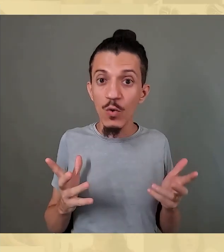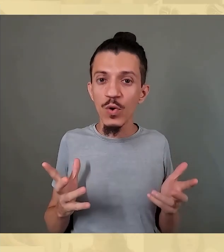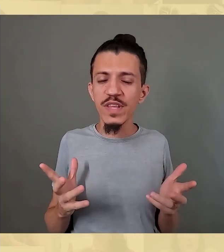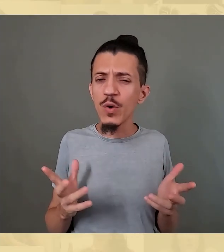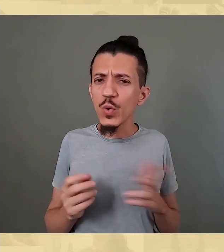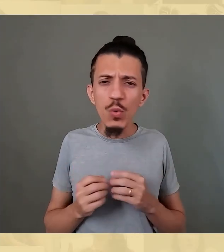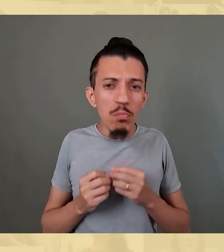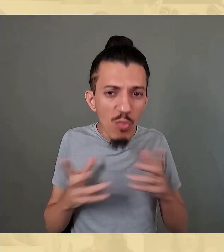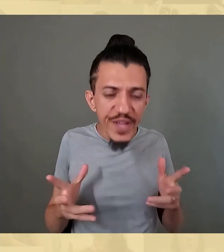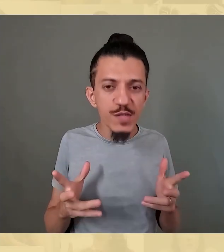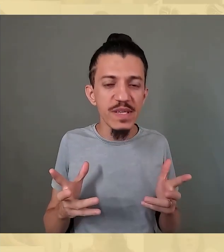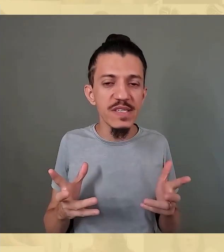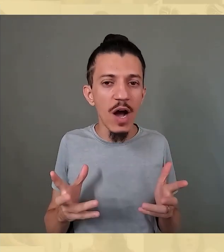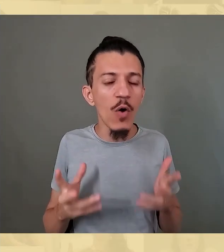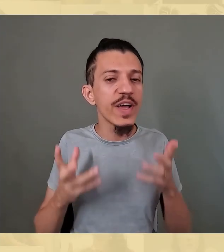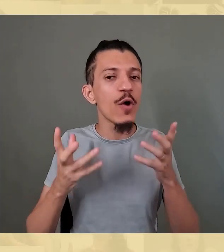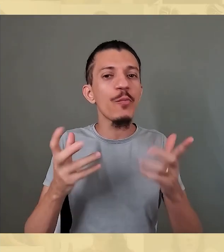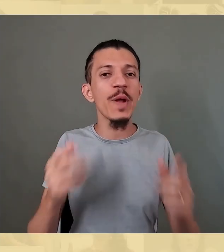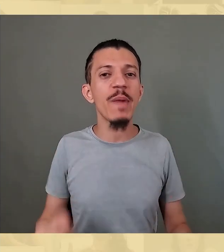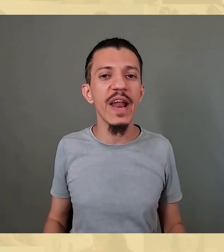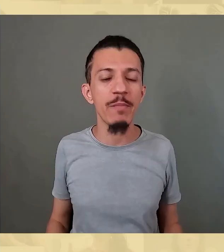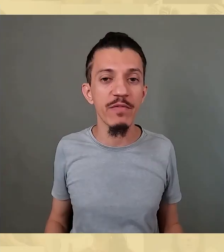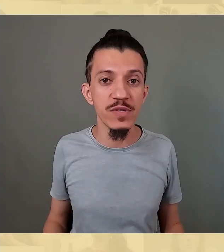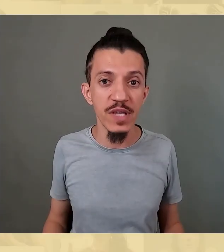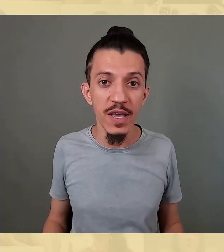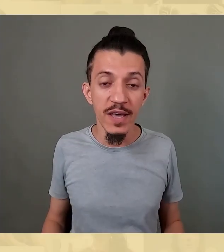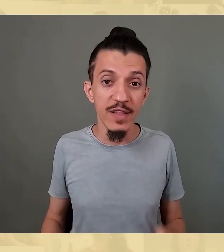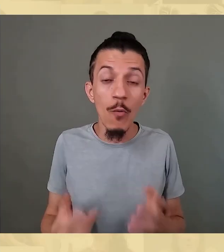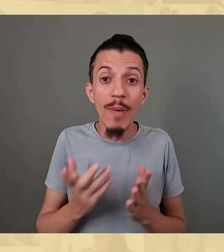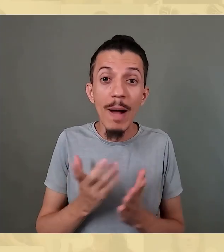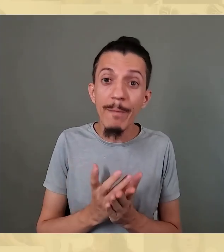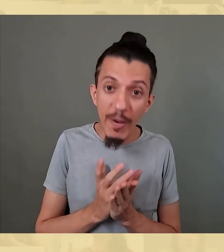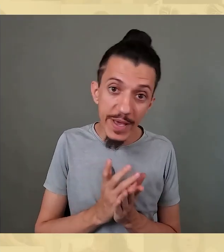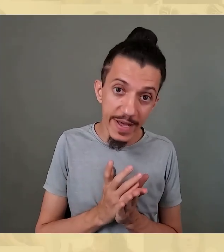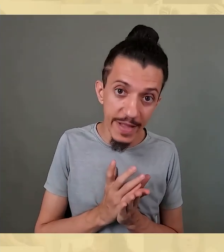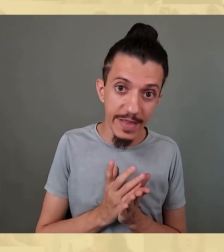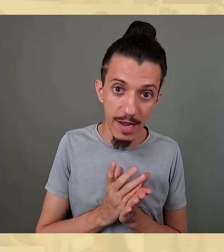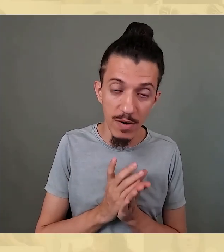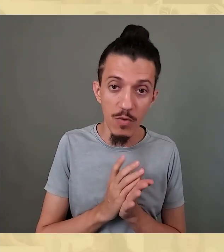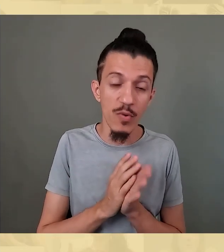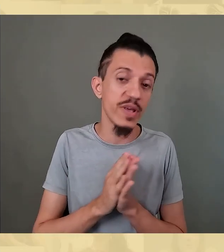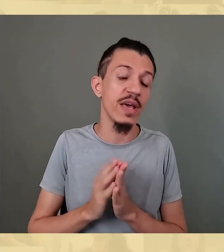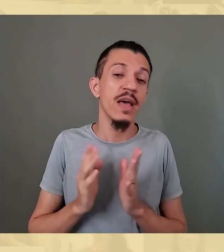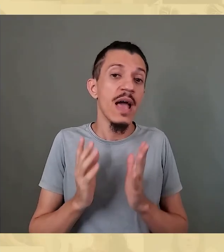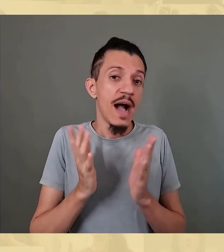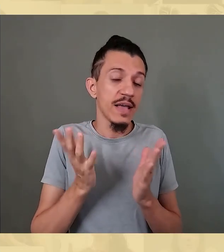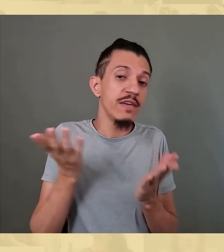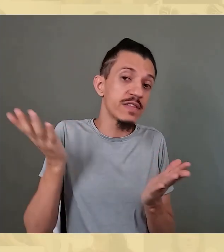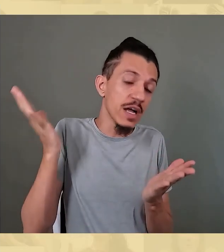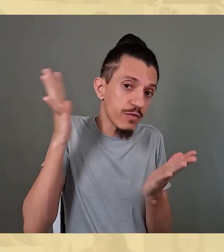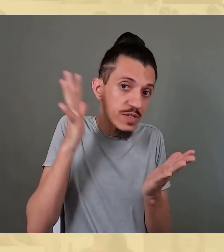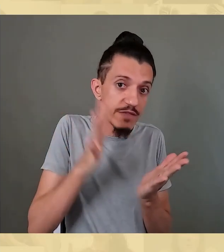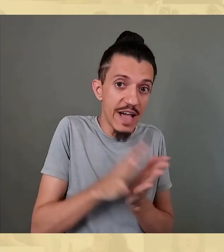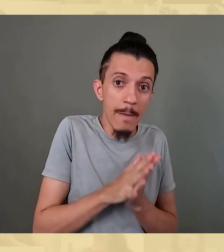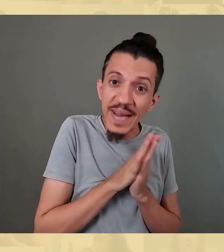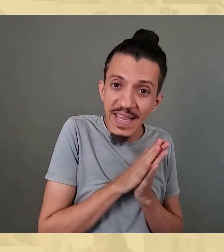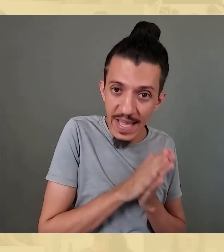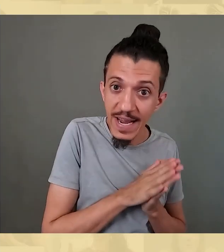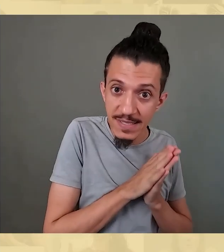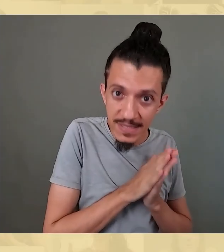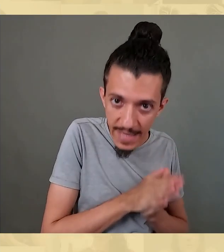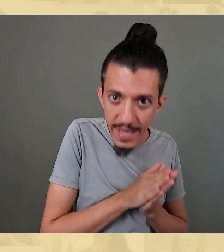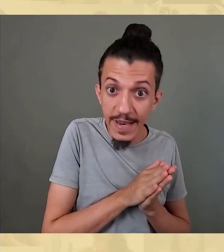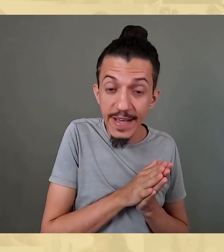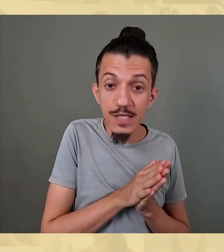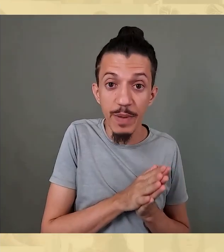aqui é um conteúdo muito especial que eu preparei para você. Então, papel e caneta na mão, porque aqui tanto você vai aprender